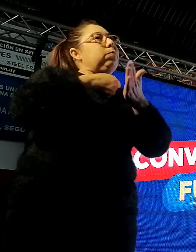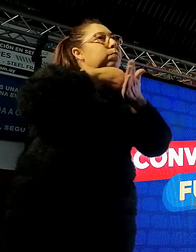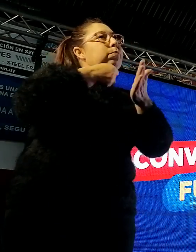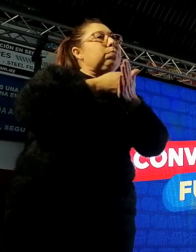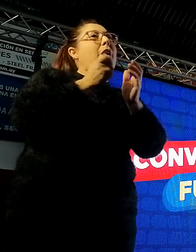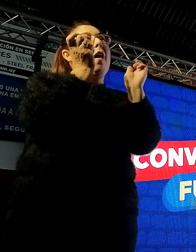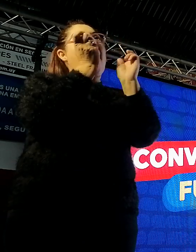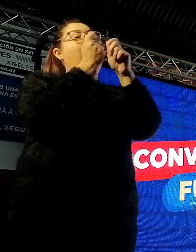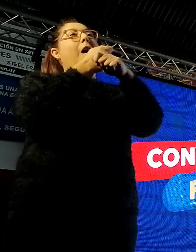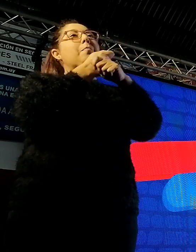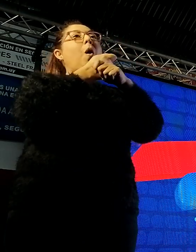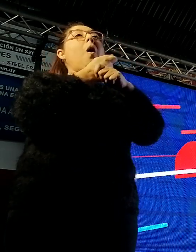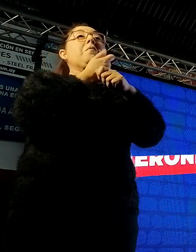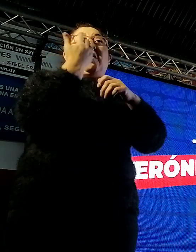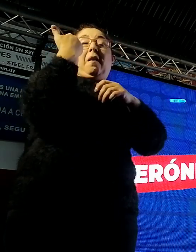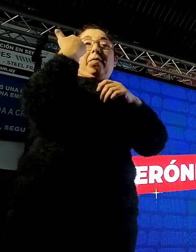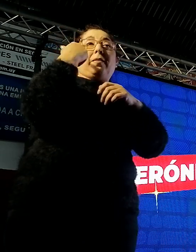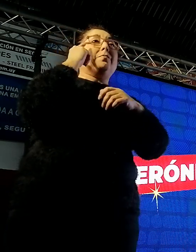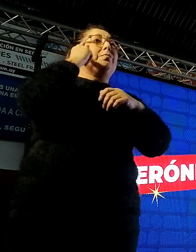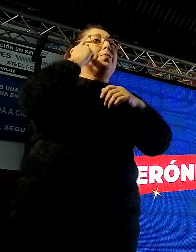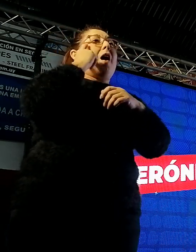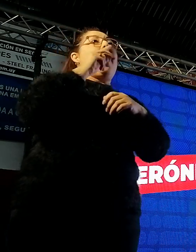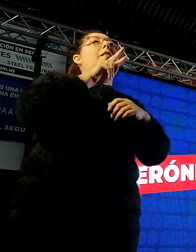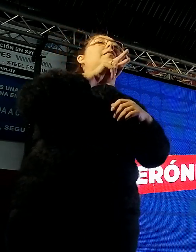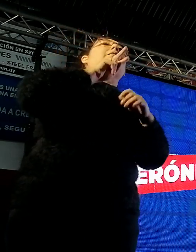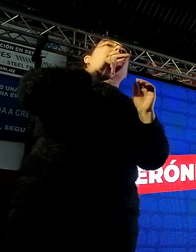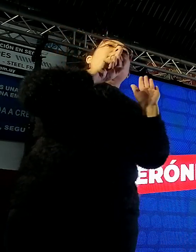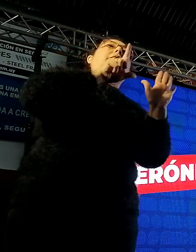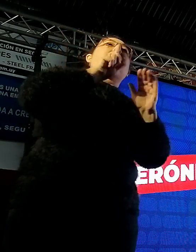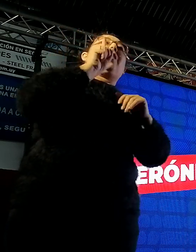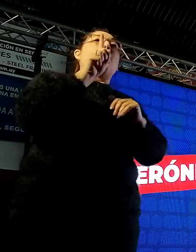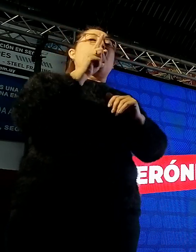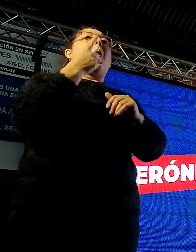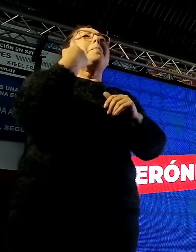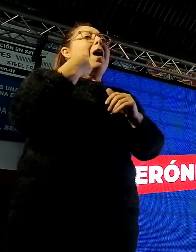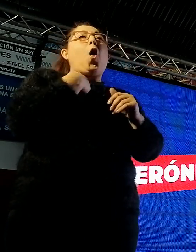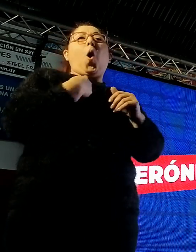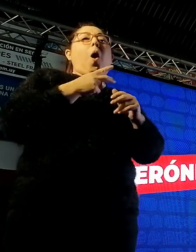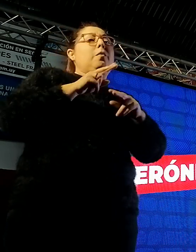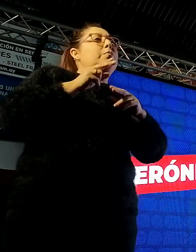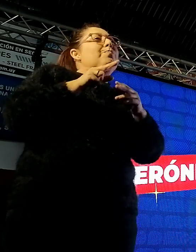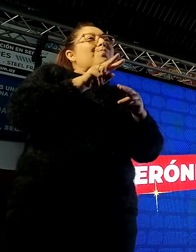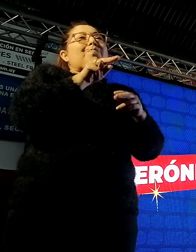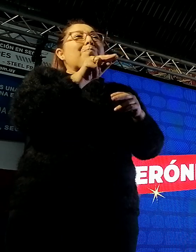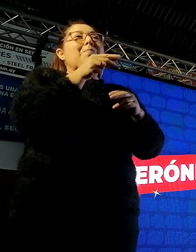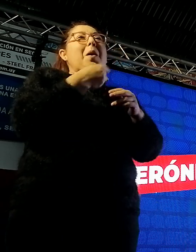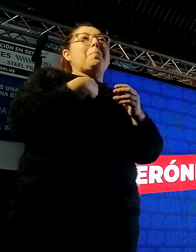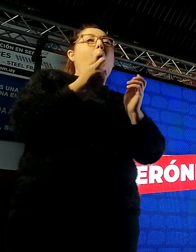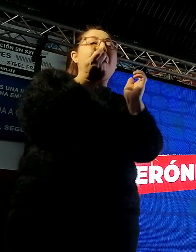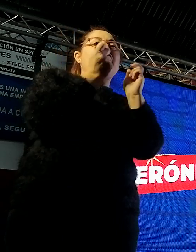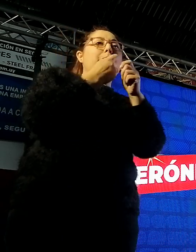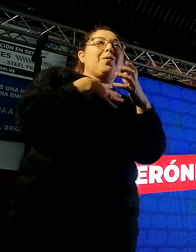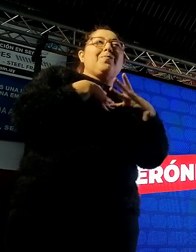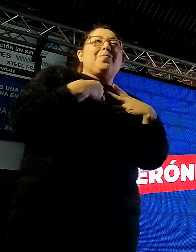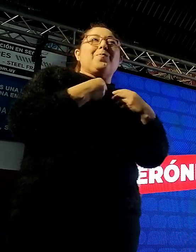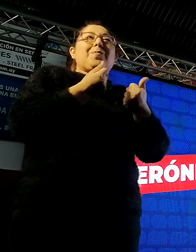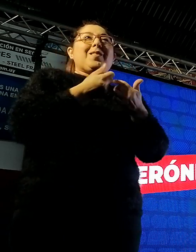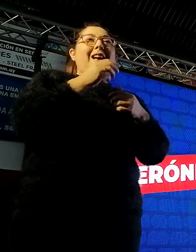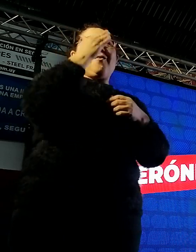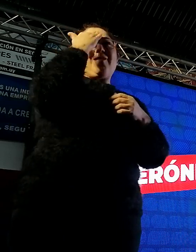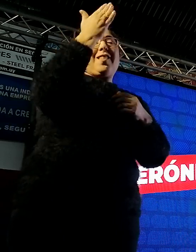que tiene sus raíces en el impulso del 71 pero que se nutre del impulso transformador del Frente Amplio